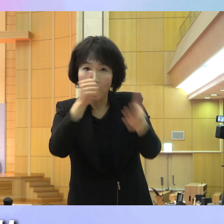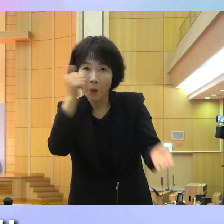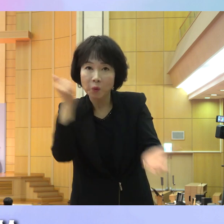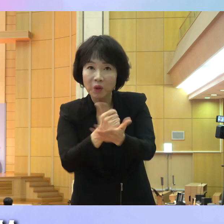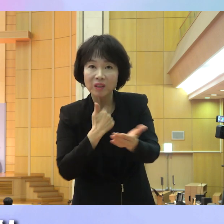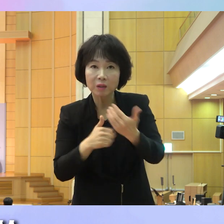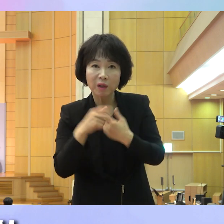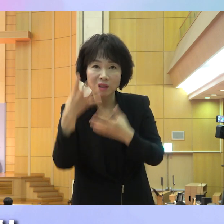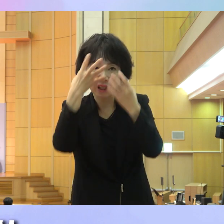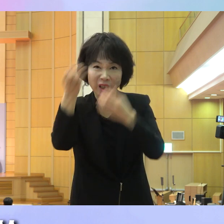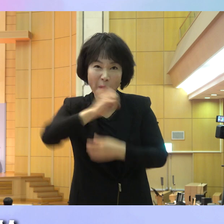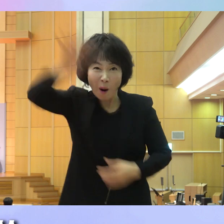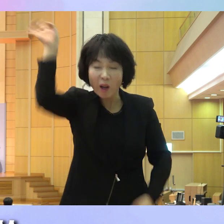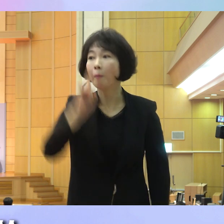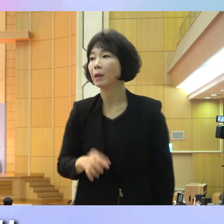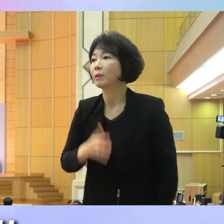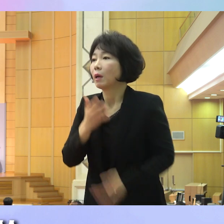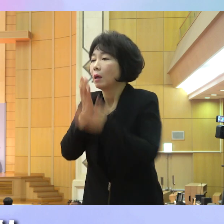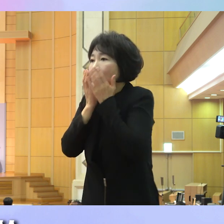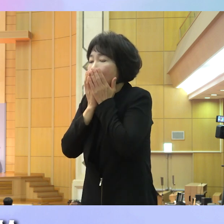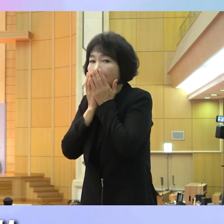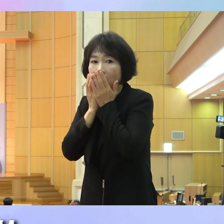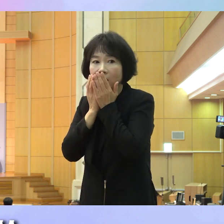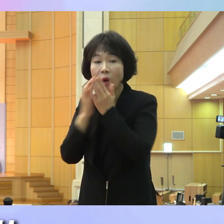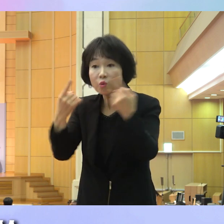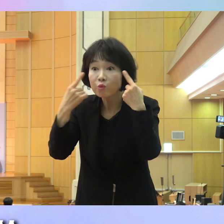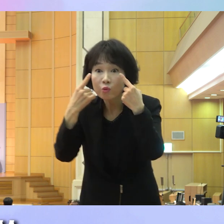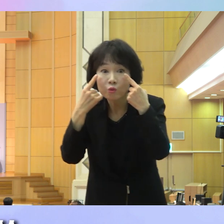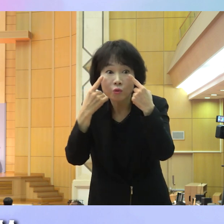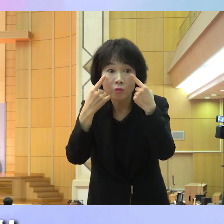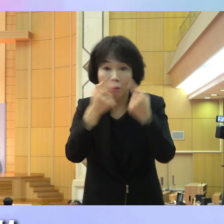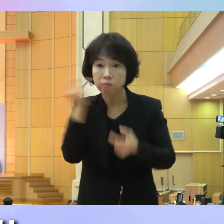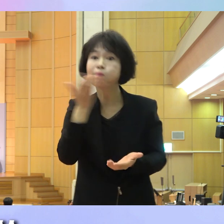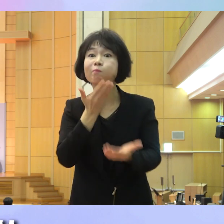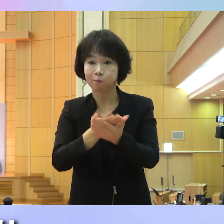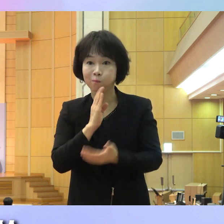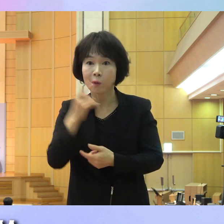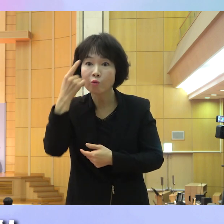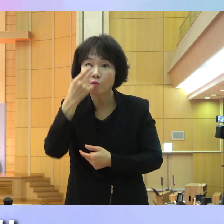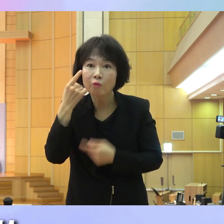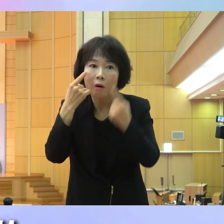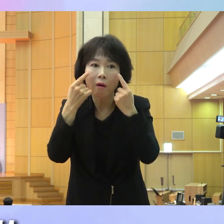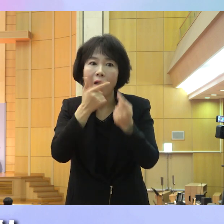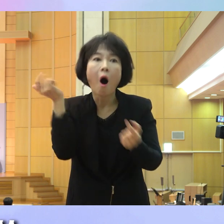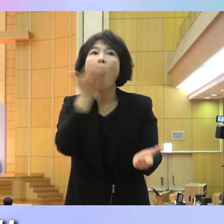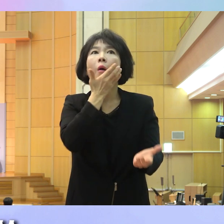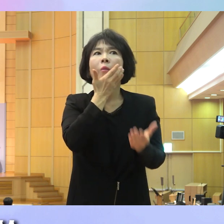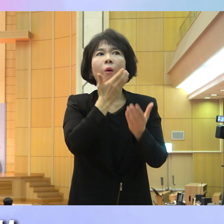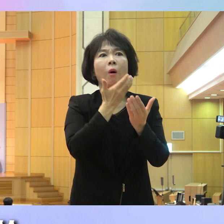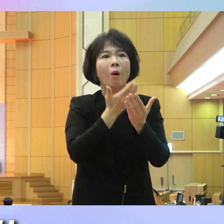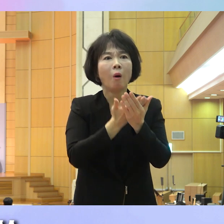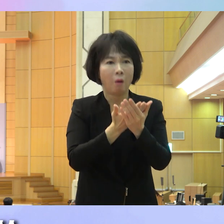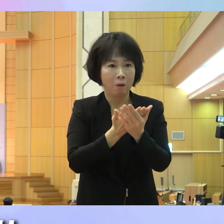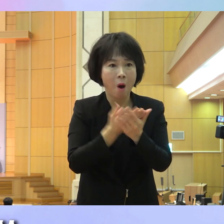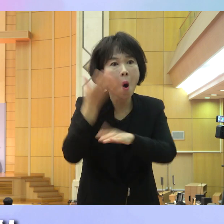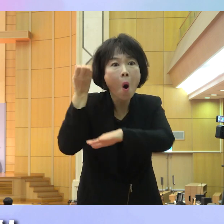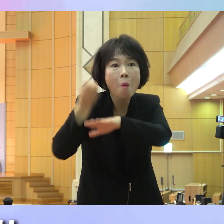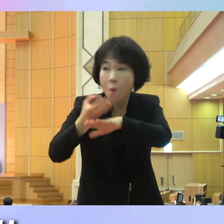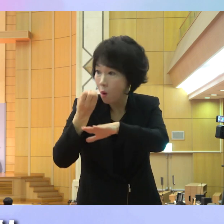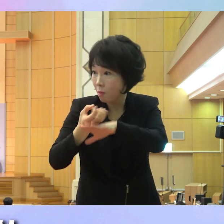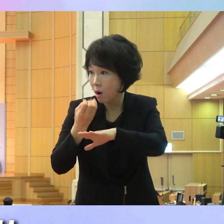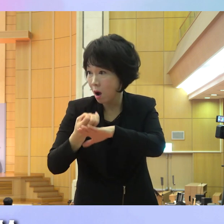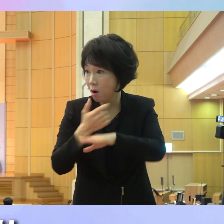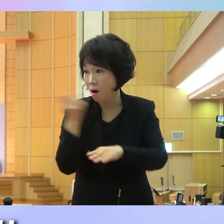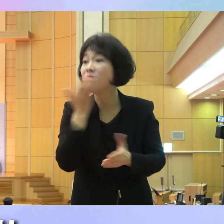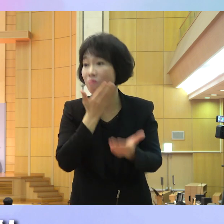눈 안 다치길 다행이라고. 아니, 다른 것도 안 다쳐야지. 근데 눈이 그만큼 더 중하다고